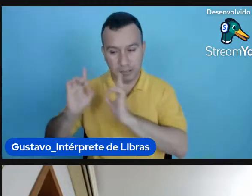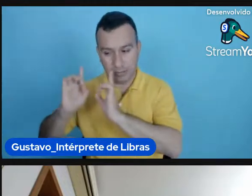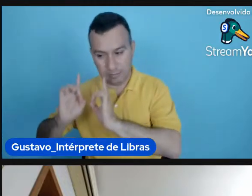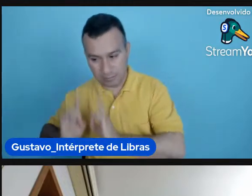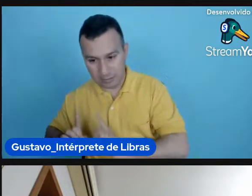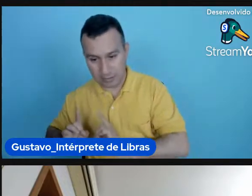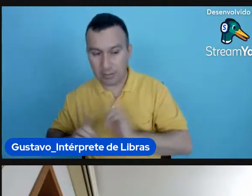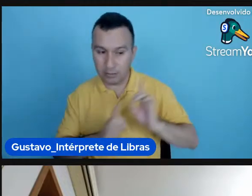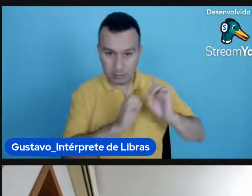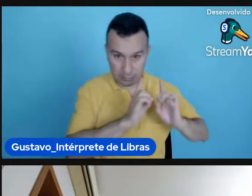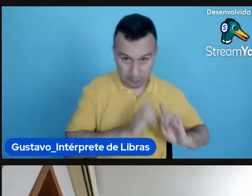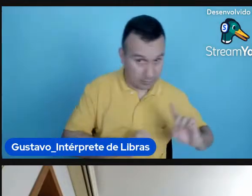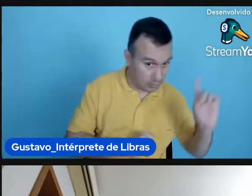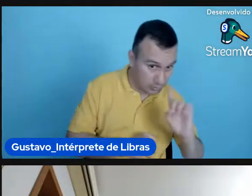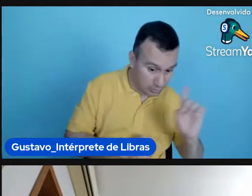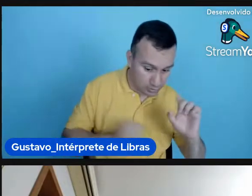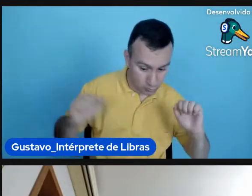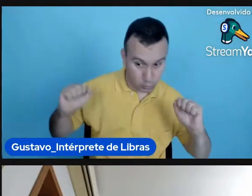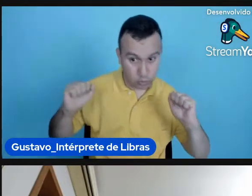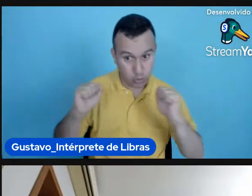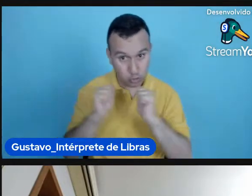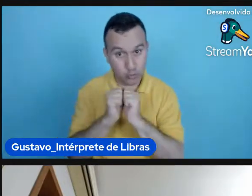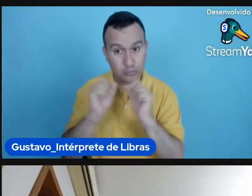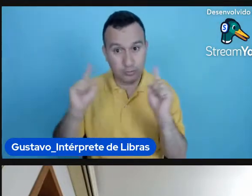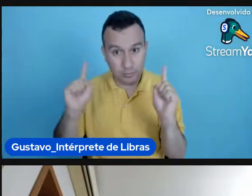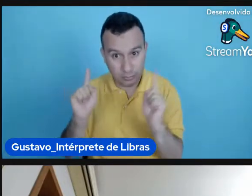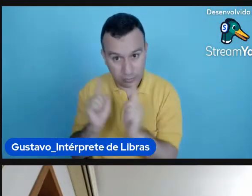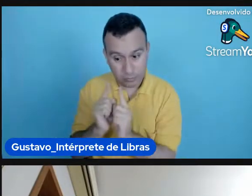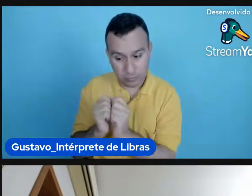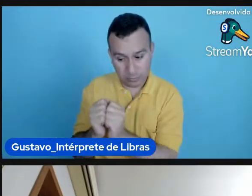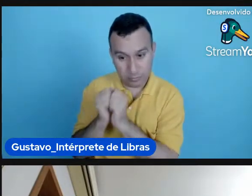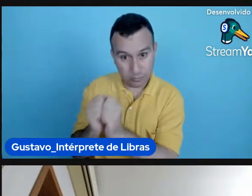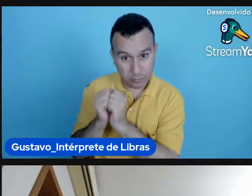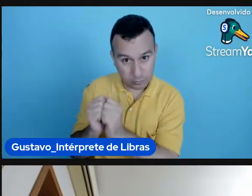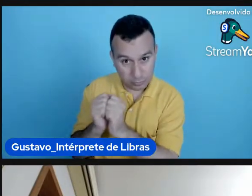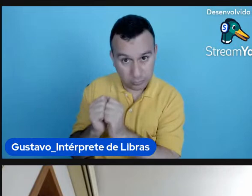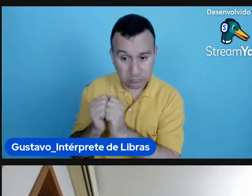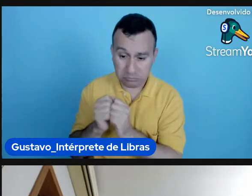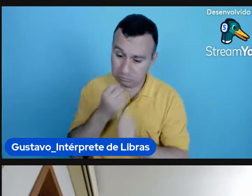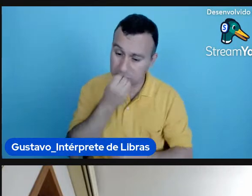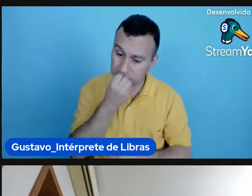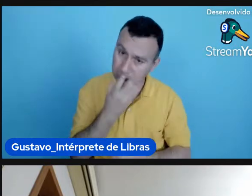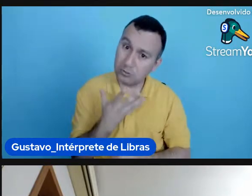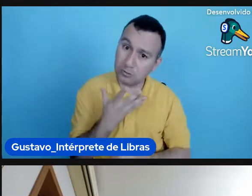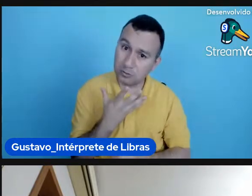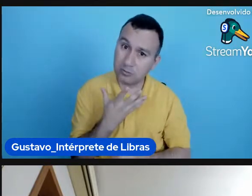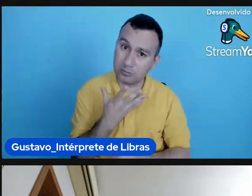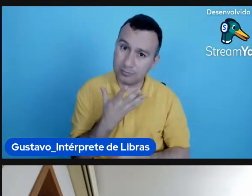também. Ninguém é obrigado a gostar, mas estar aberto também.